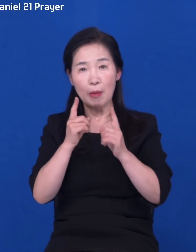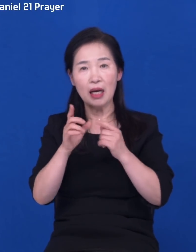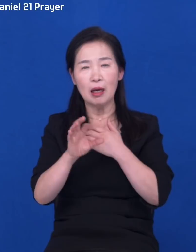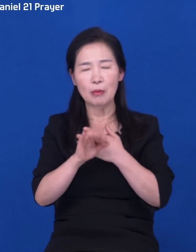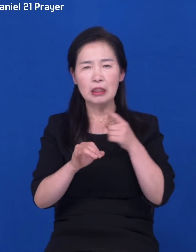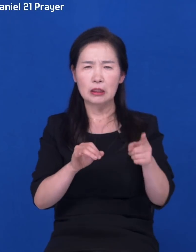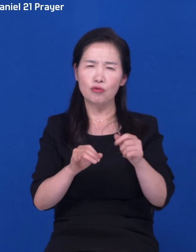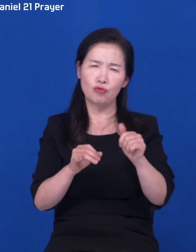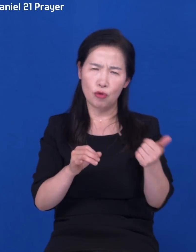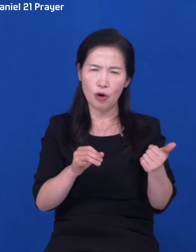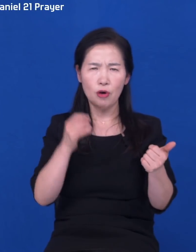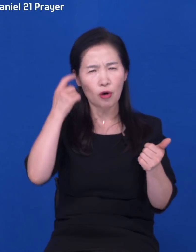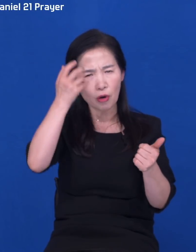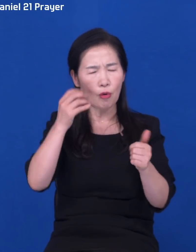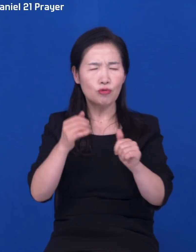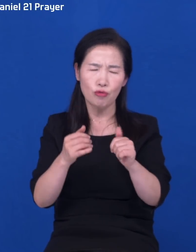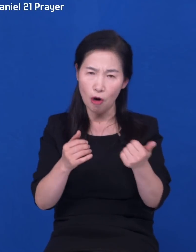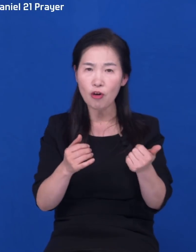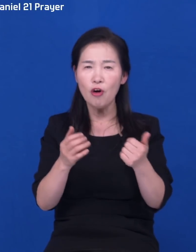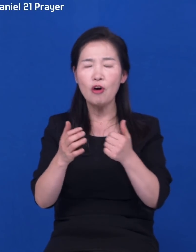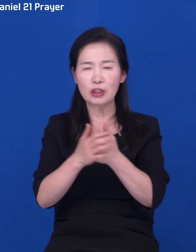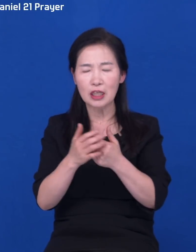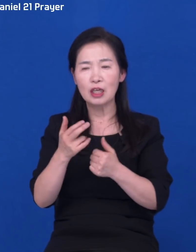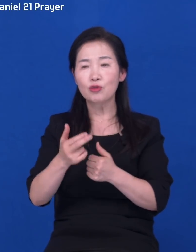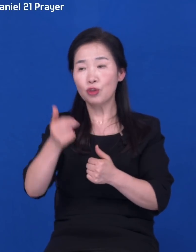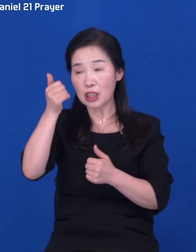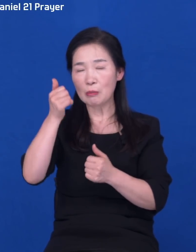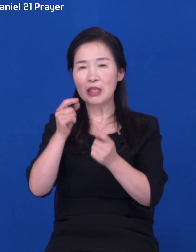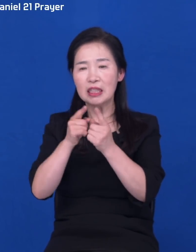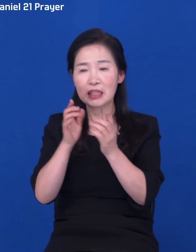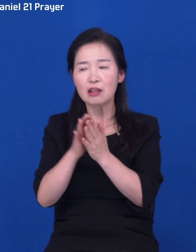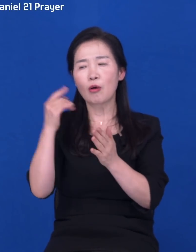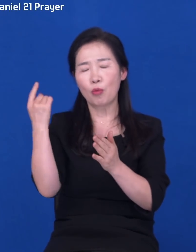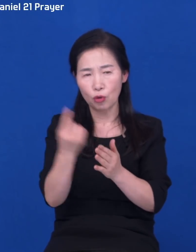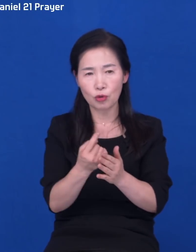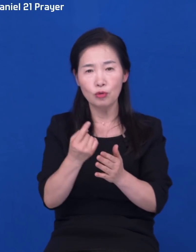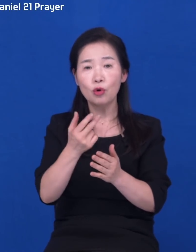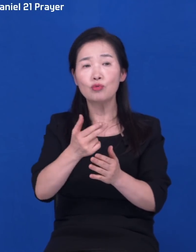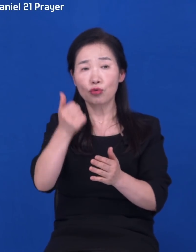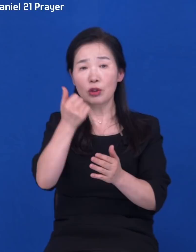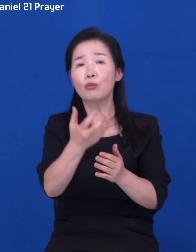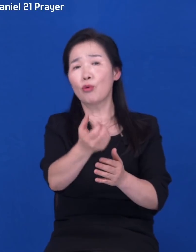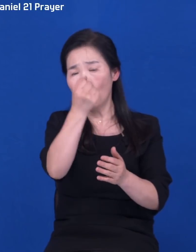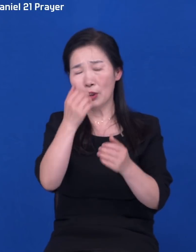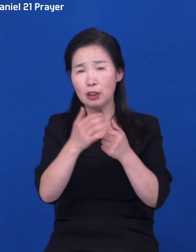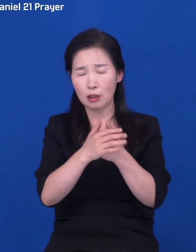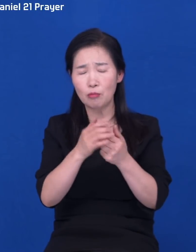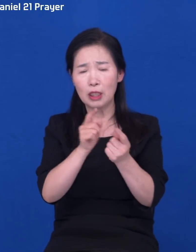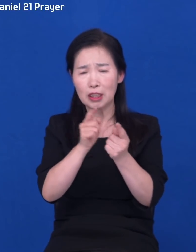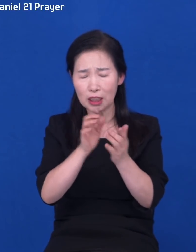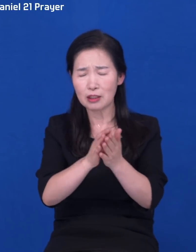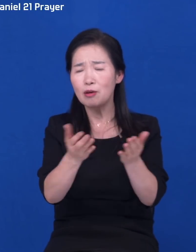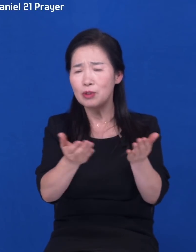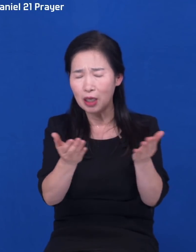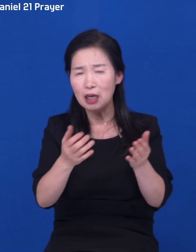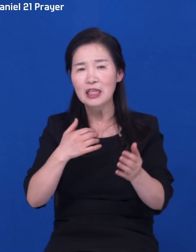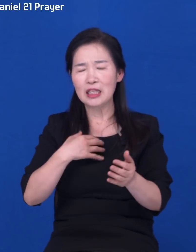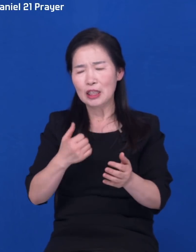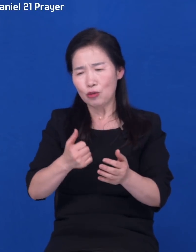죽으니까 영원히 죽게 되니까 주님이 직접 와서 주님 영혼이니까 주님이 구하세요. 저는 오늘 제가 주인 되지 않게 저를